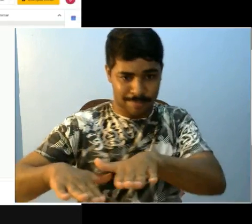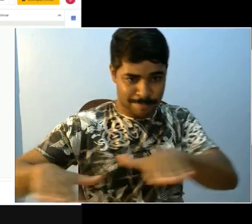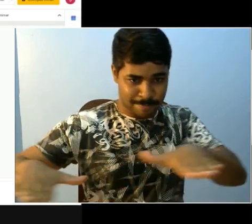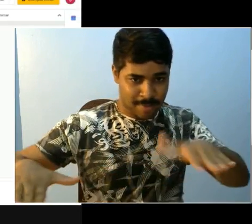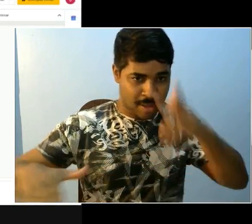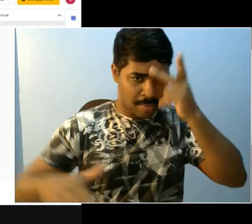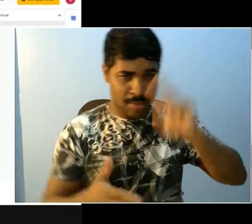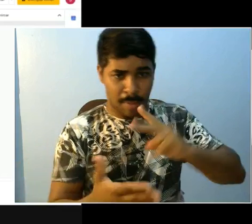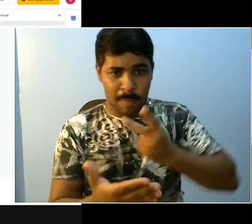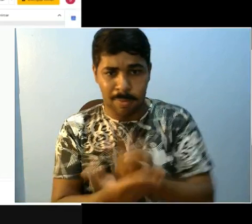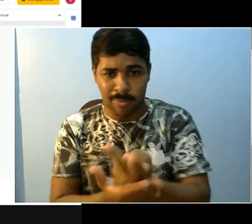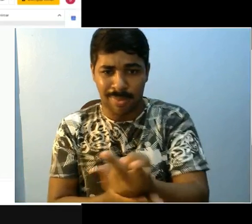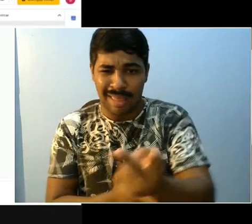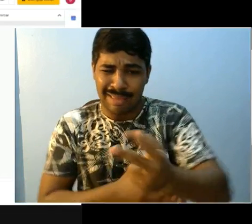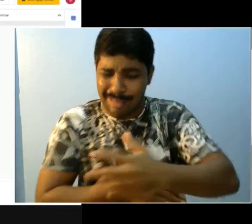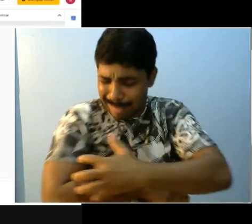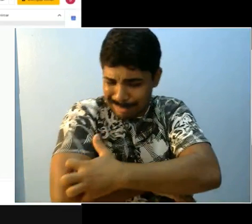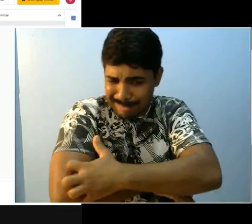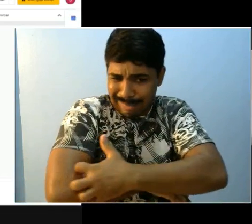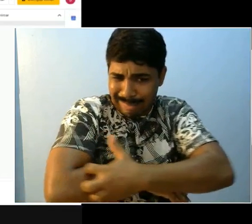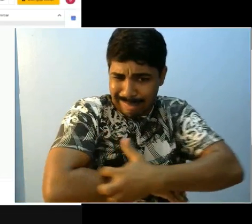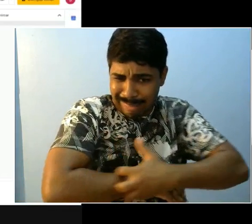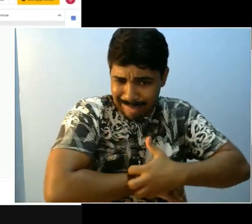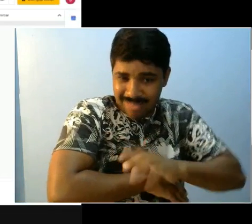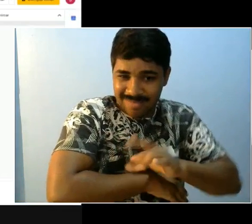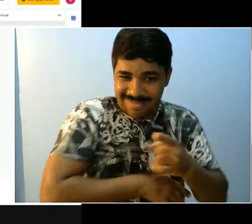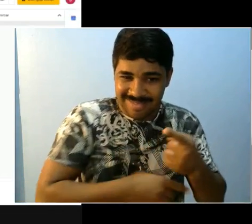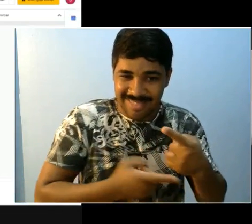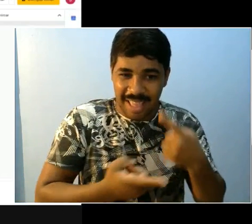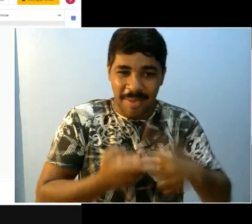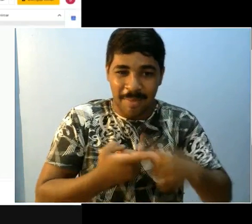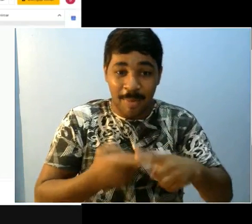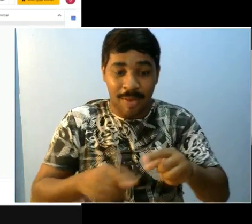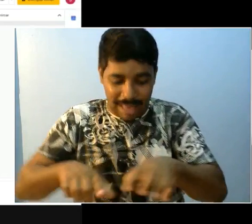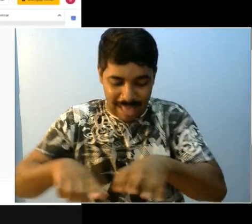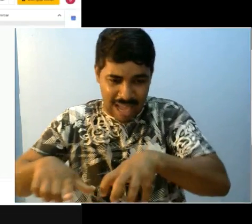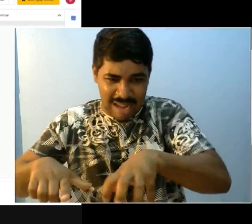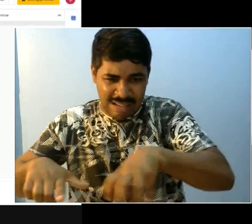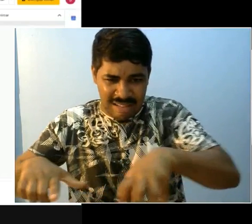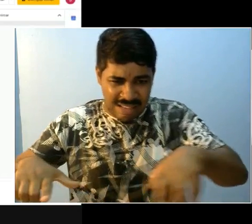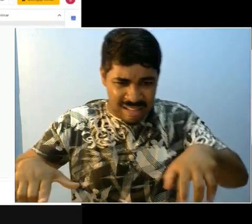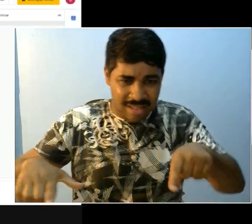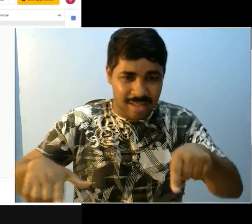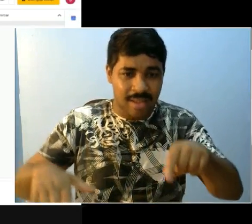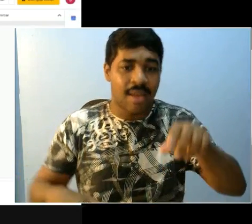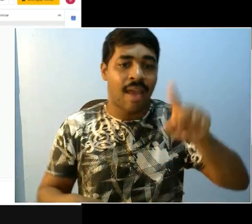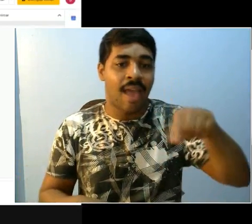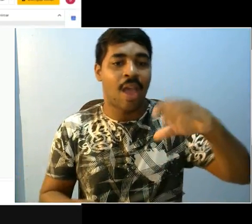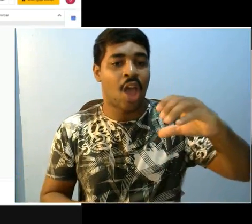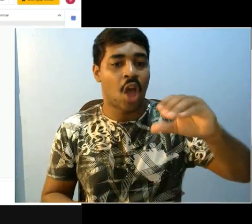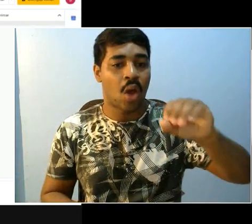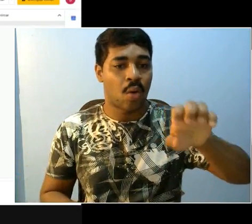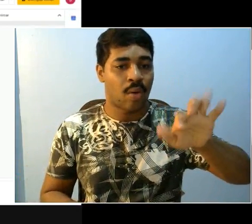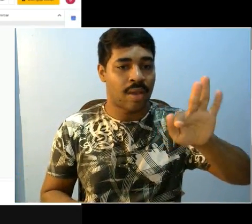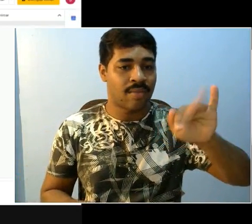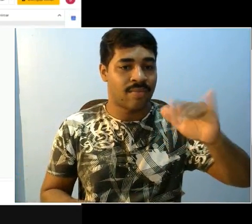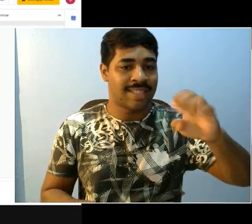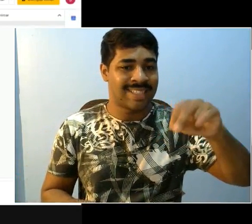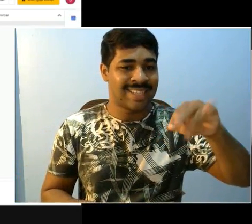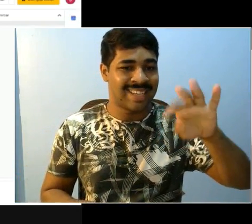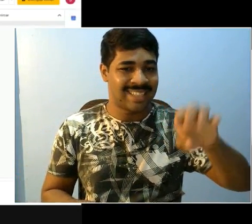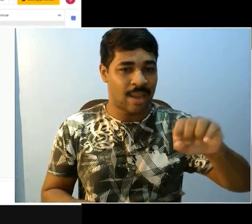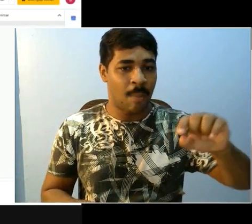for ralar um pouquinho, se machuca bastante. Exemplo, o asfalto é uma